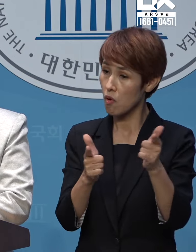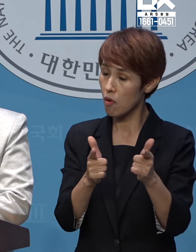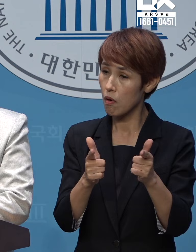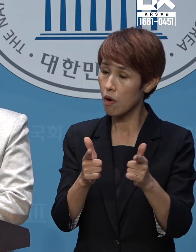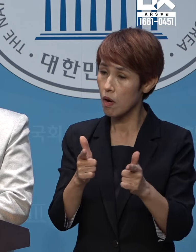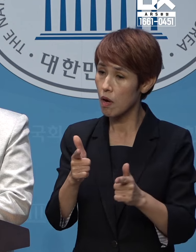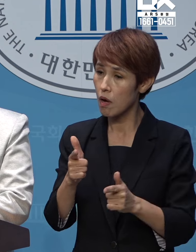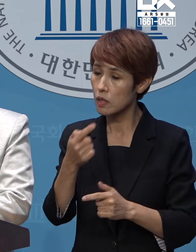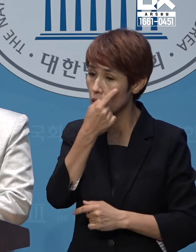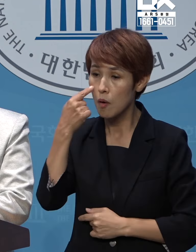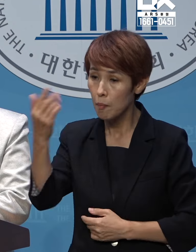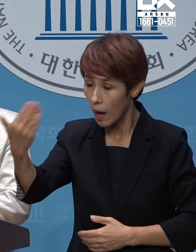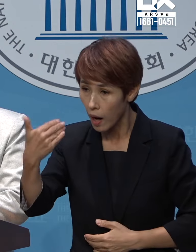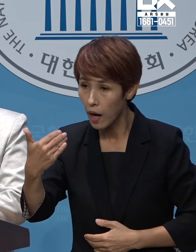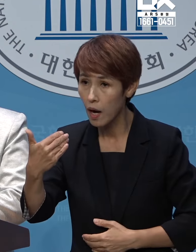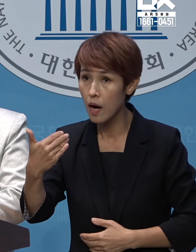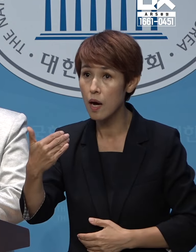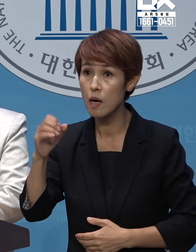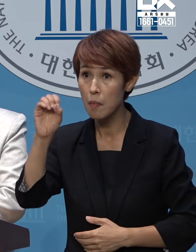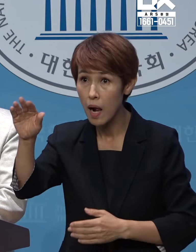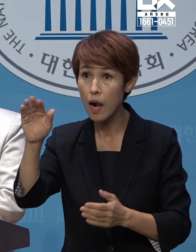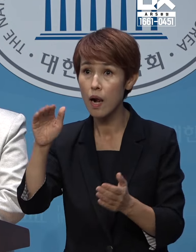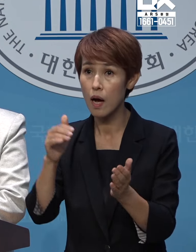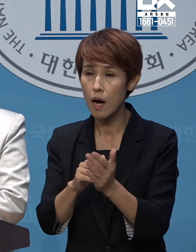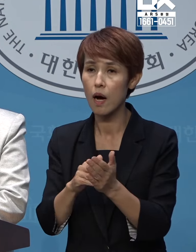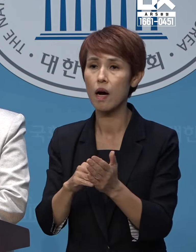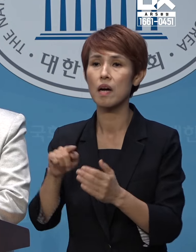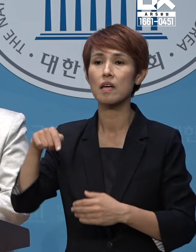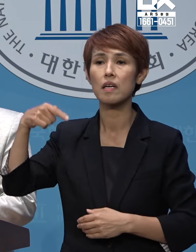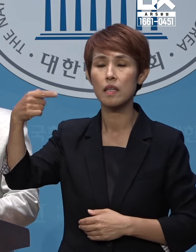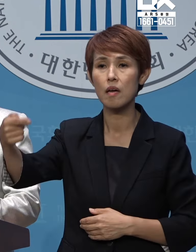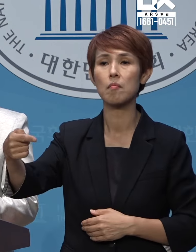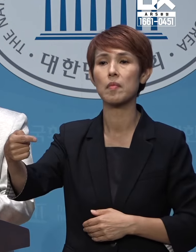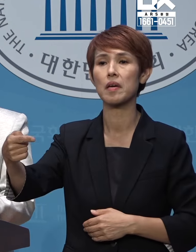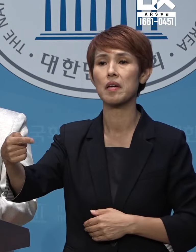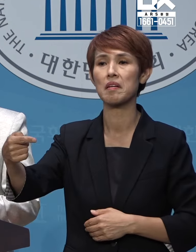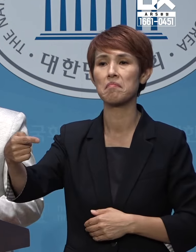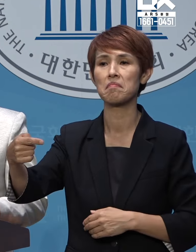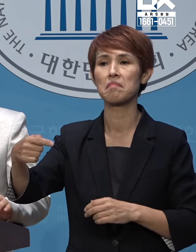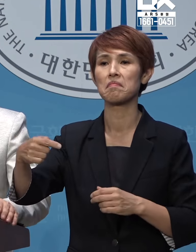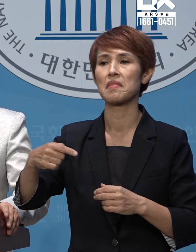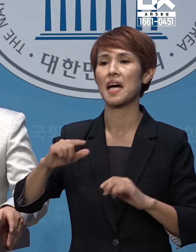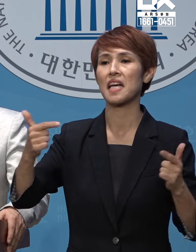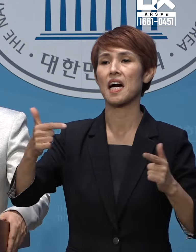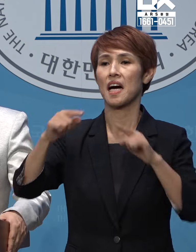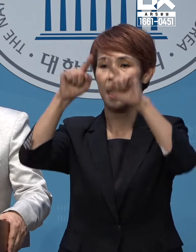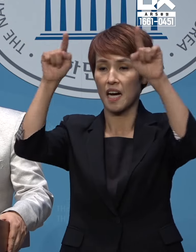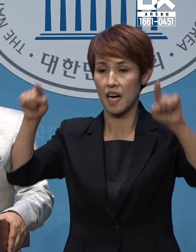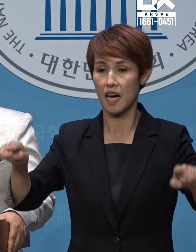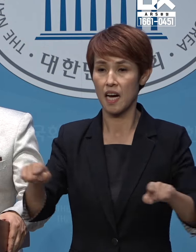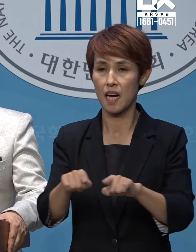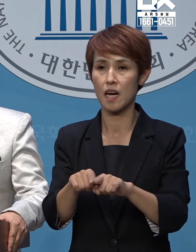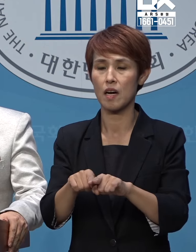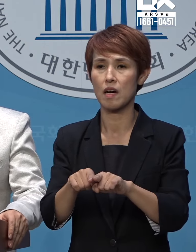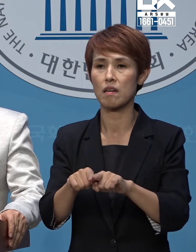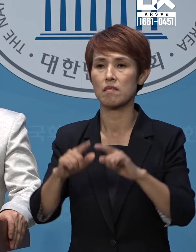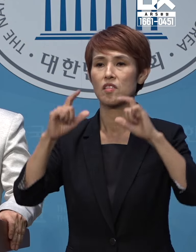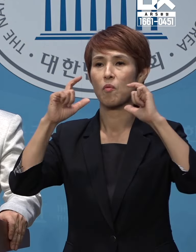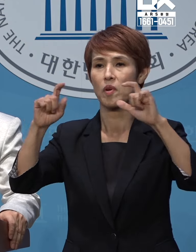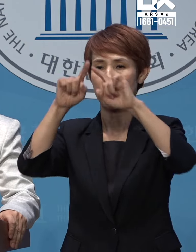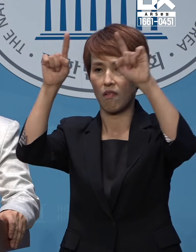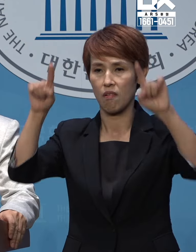이튿날 반박한 내용이 바로 페이지짜리 전 언론에 공개된 그 성명서입니다